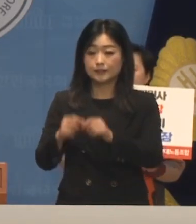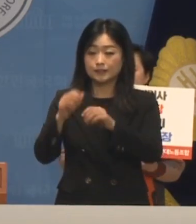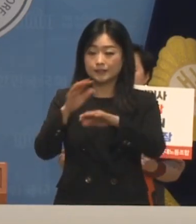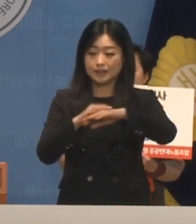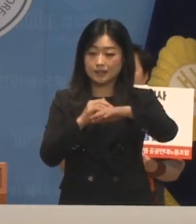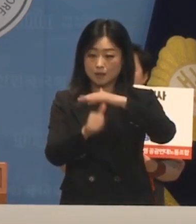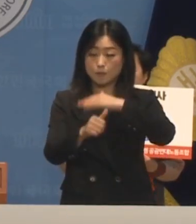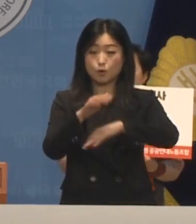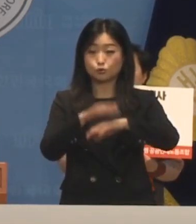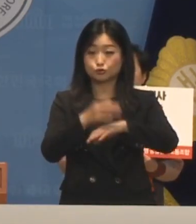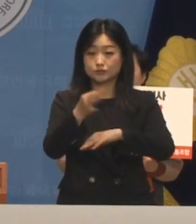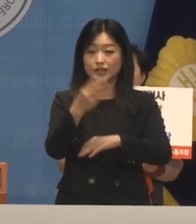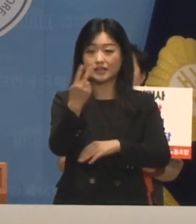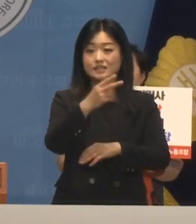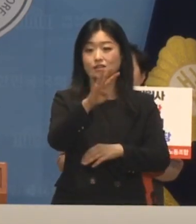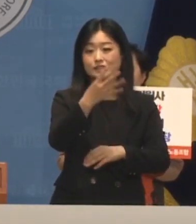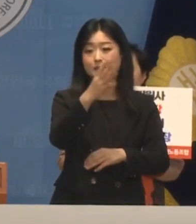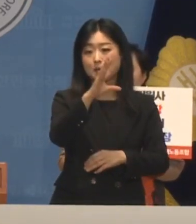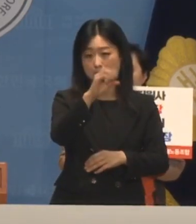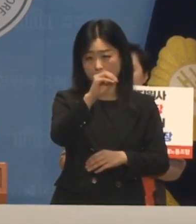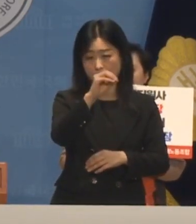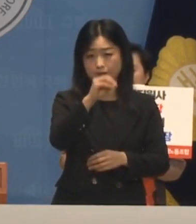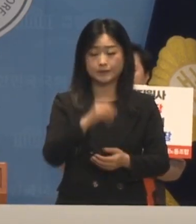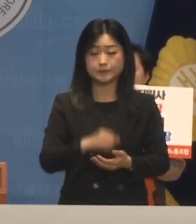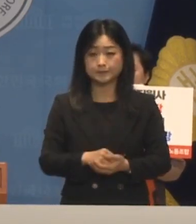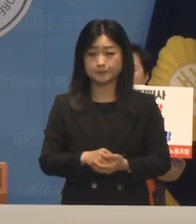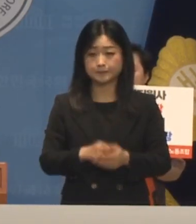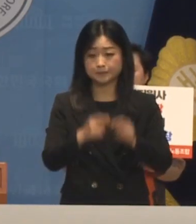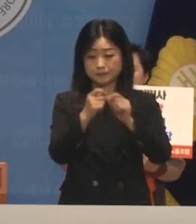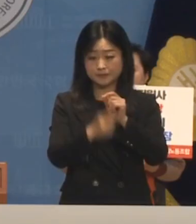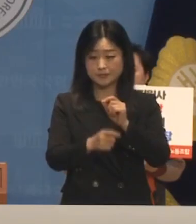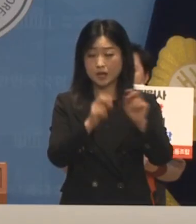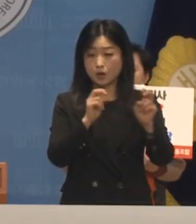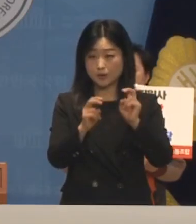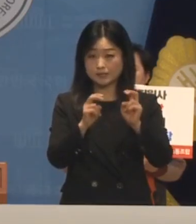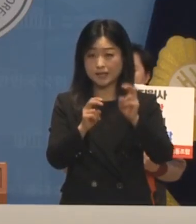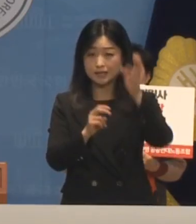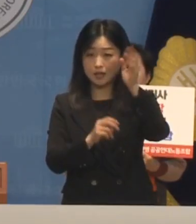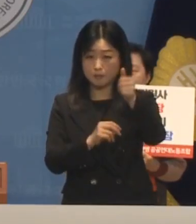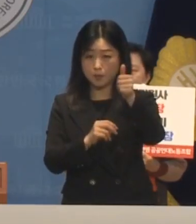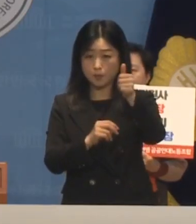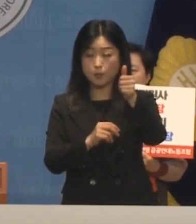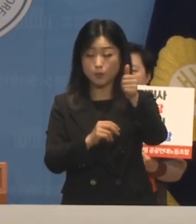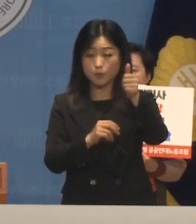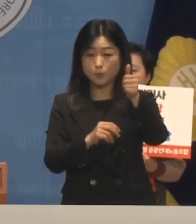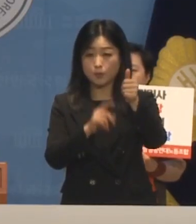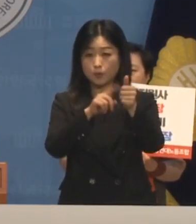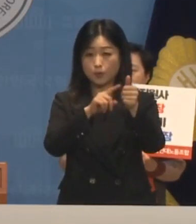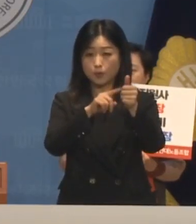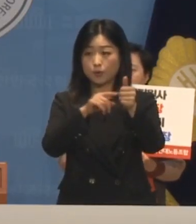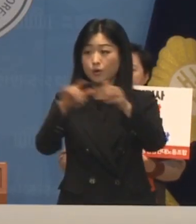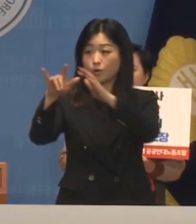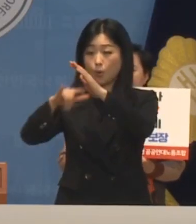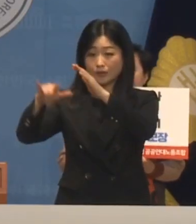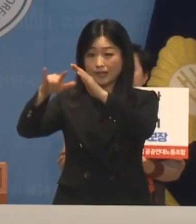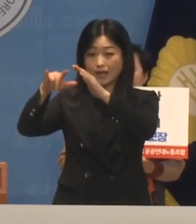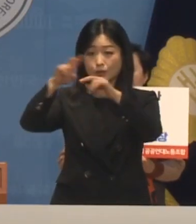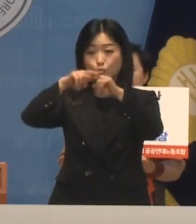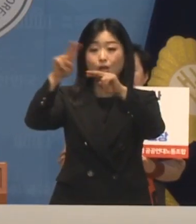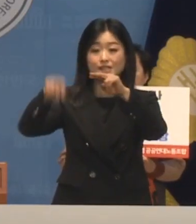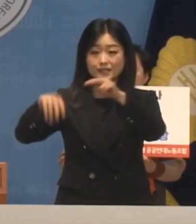1년 성과급이 2,400만 원이며 자회사 대표는 공단에서 퇴직한